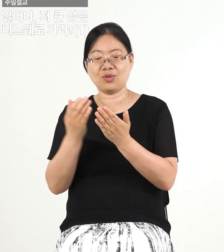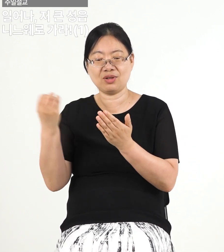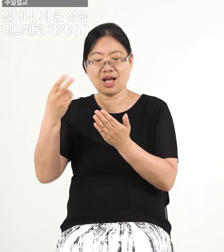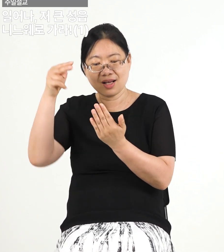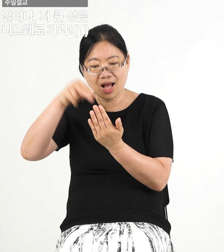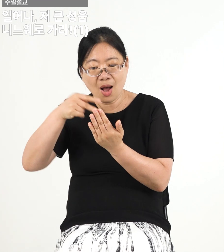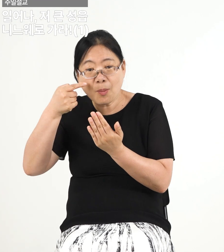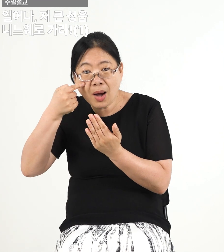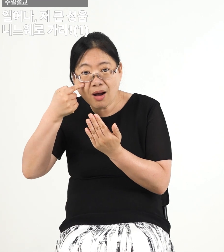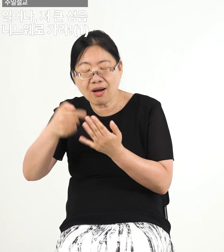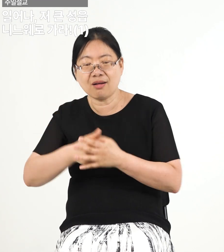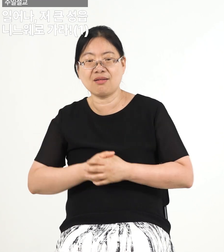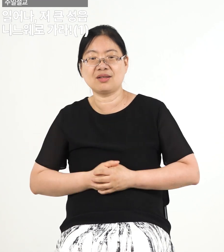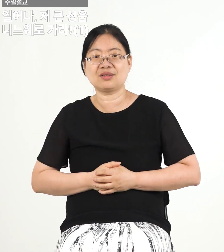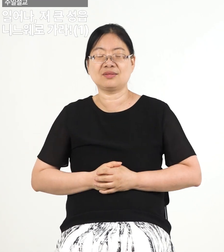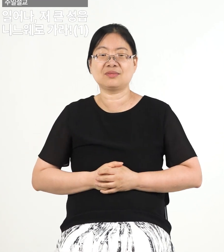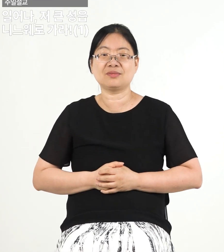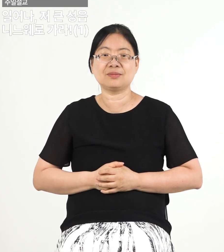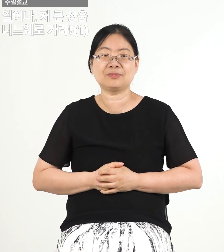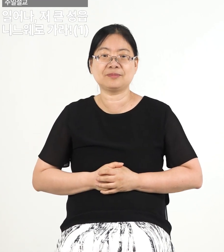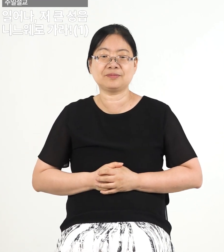보십시다.